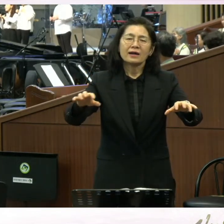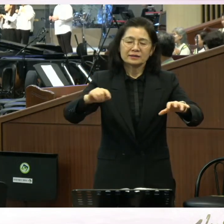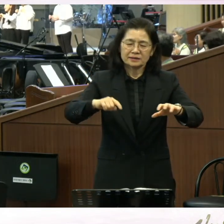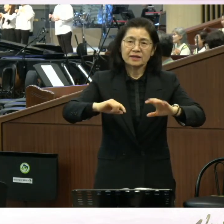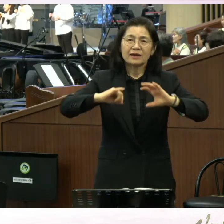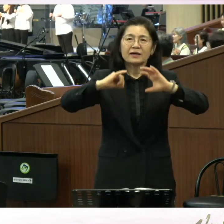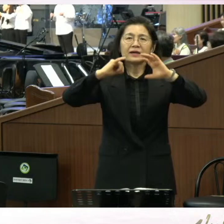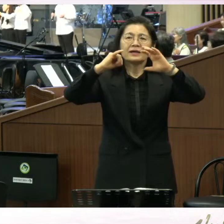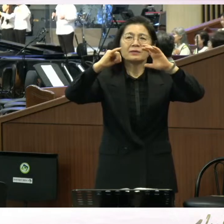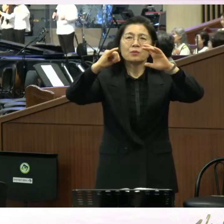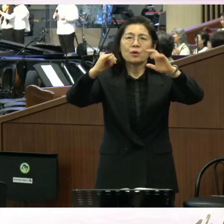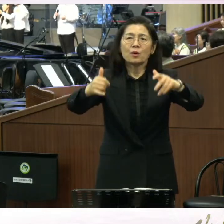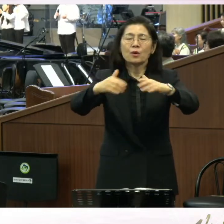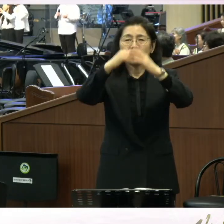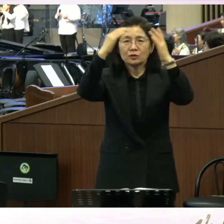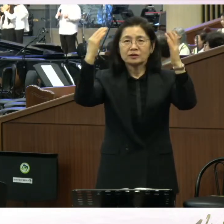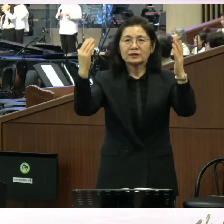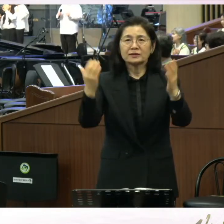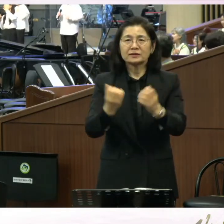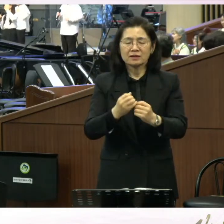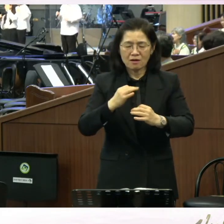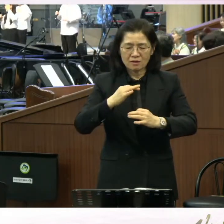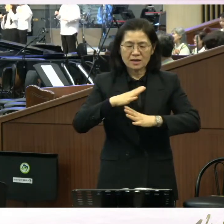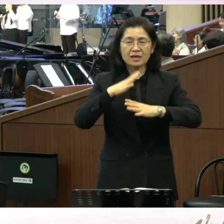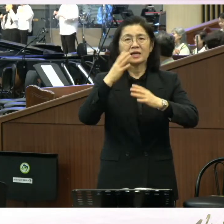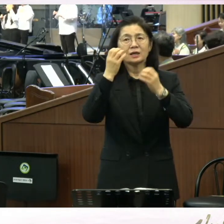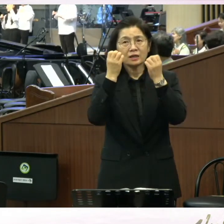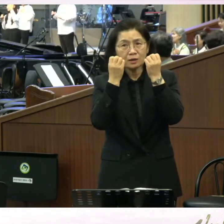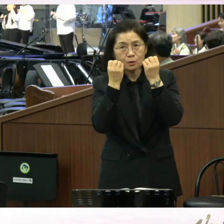이 세상 모든